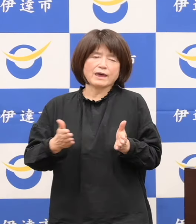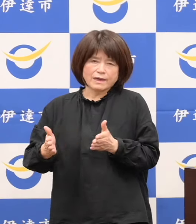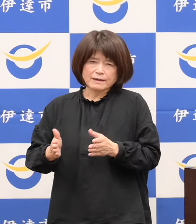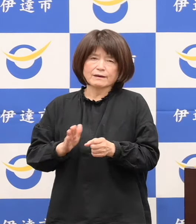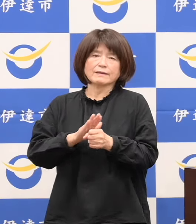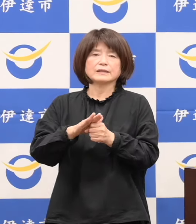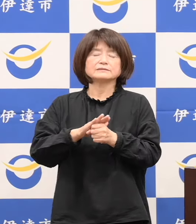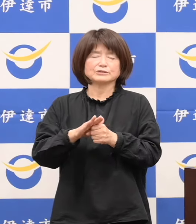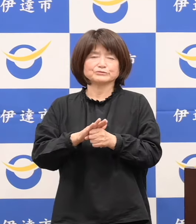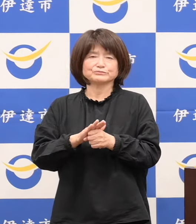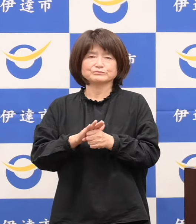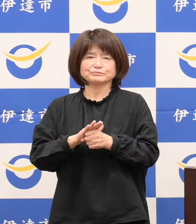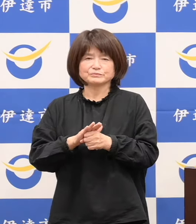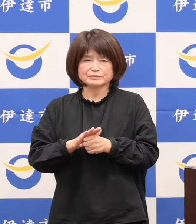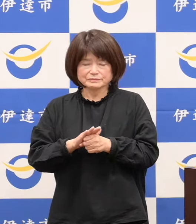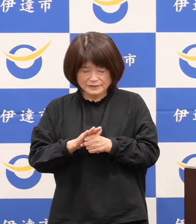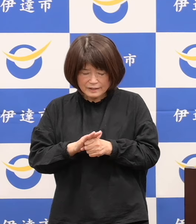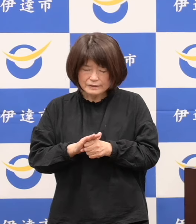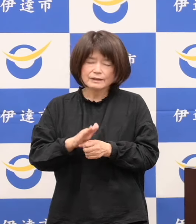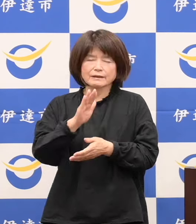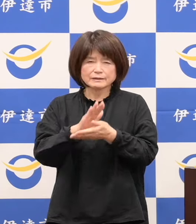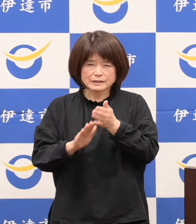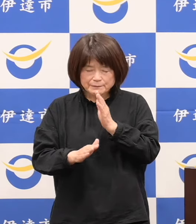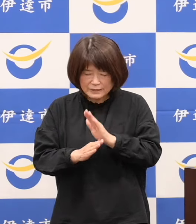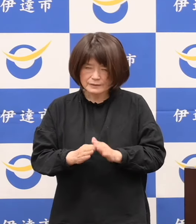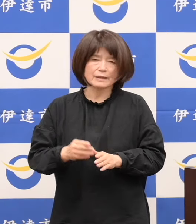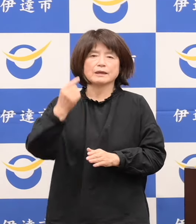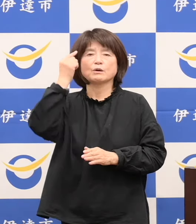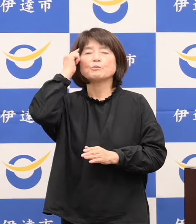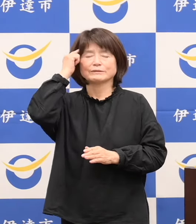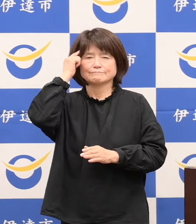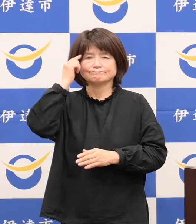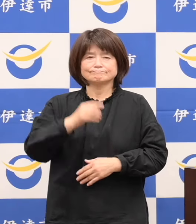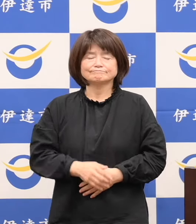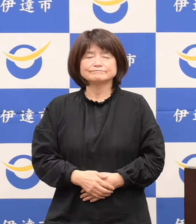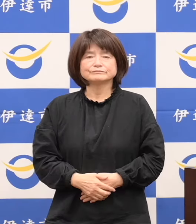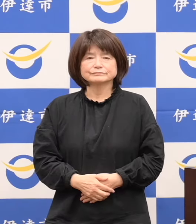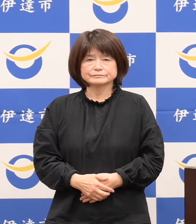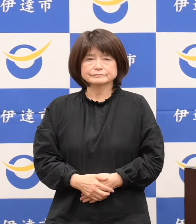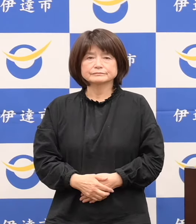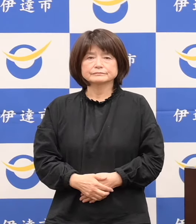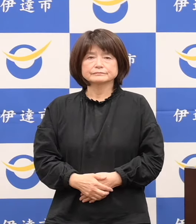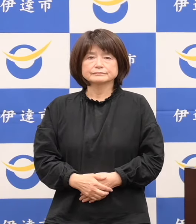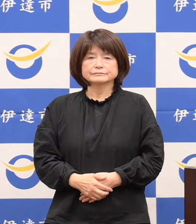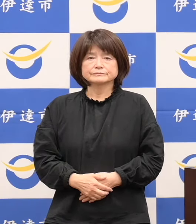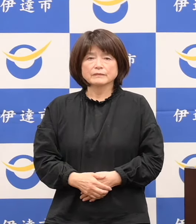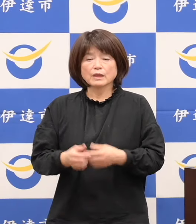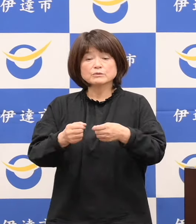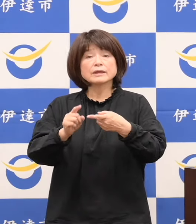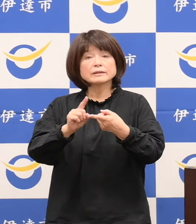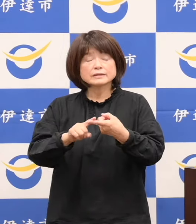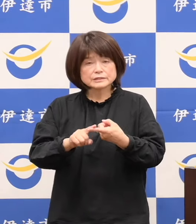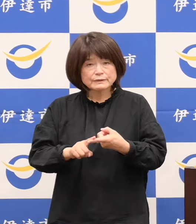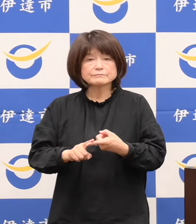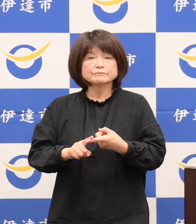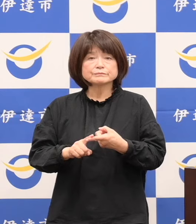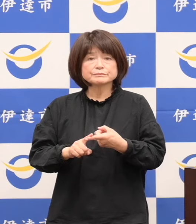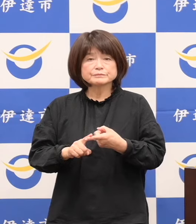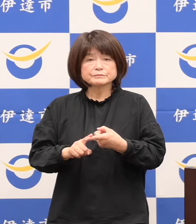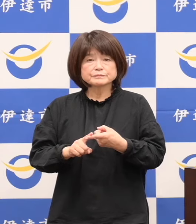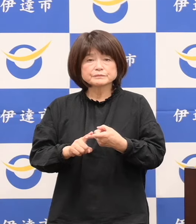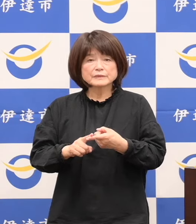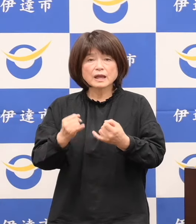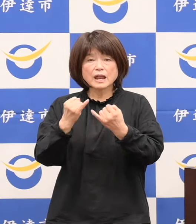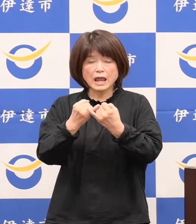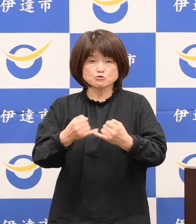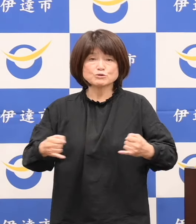重要性を改めて強く認識をしたところであります。具体的にはライフラインと